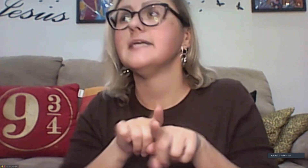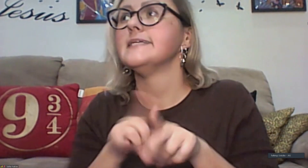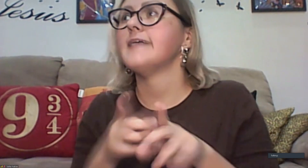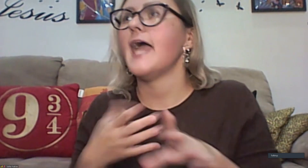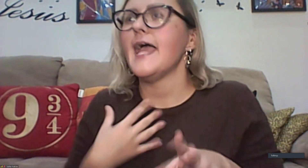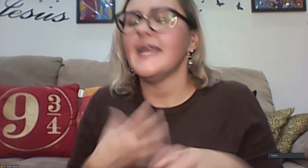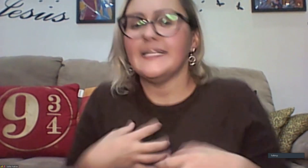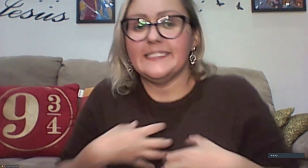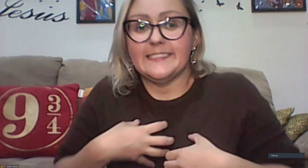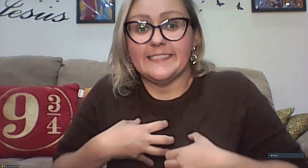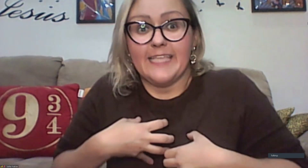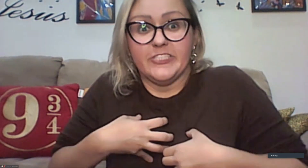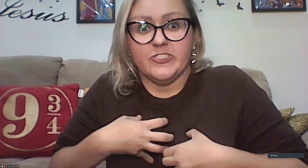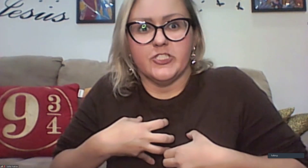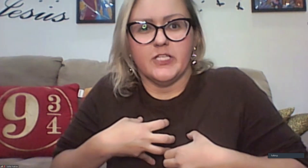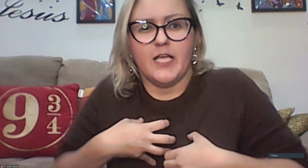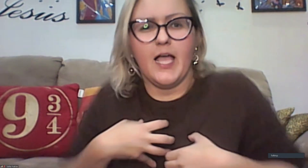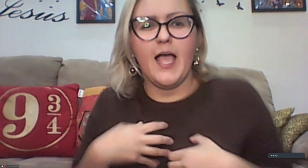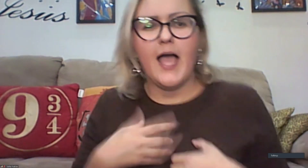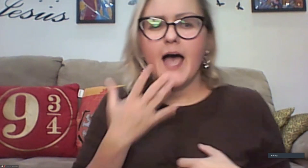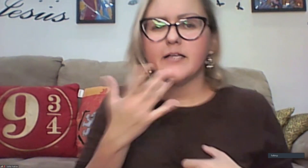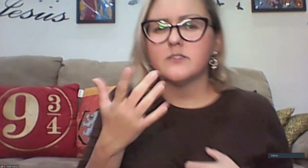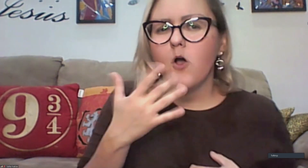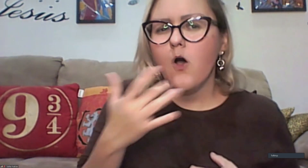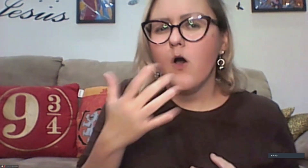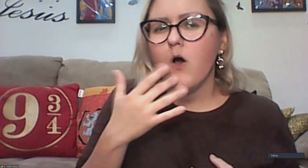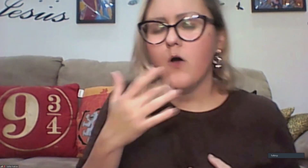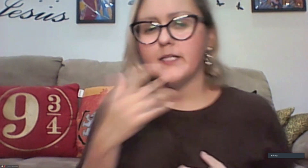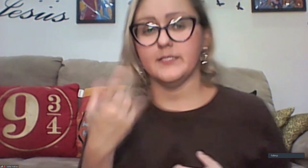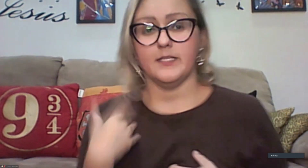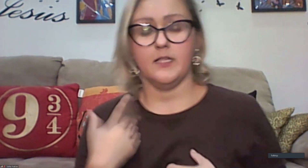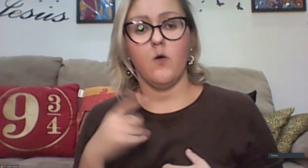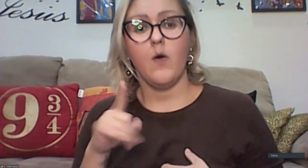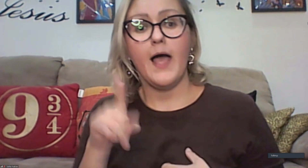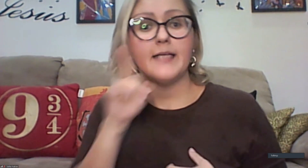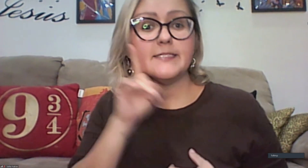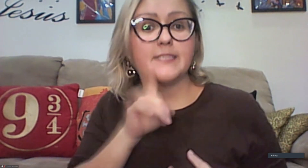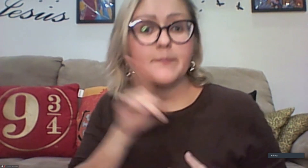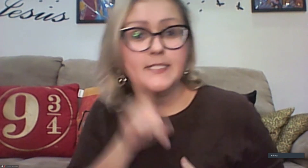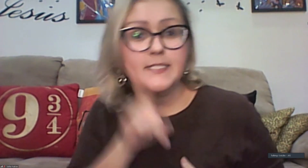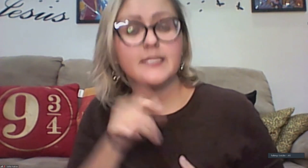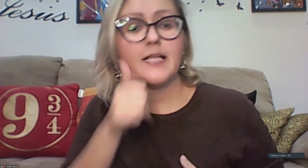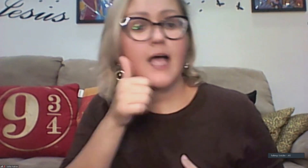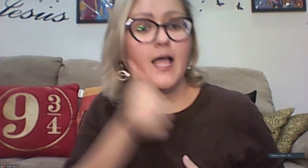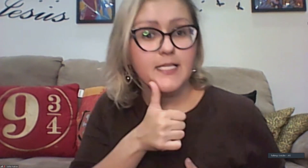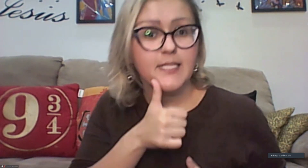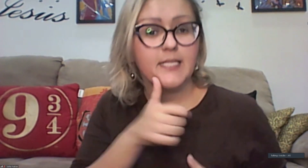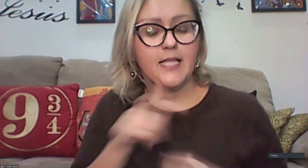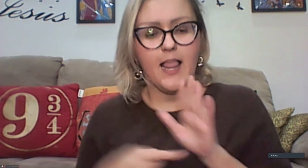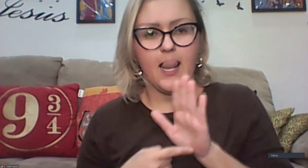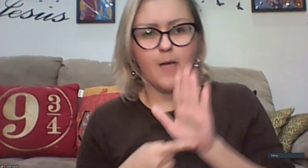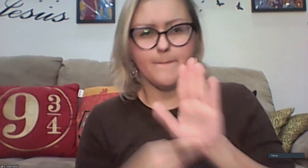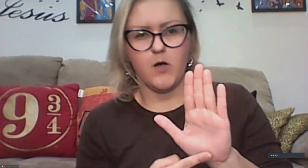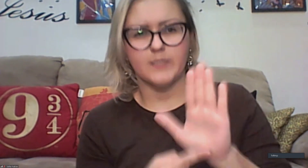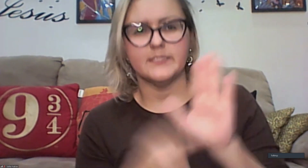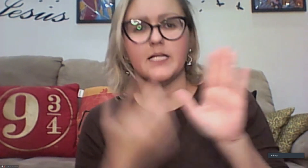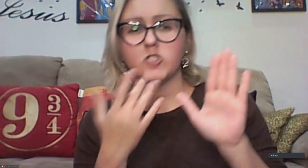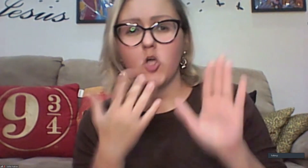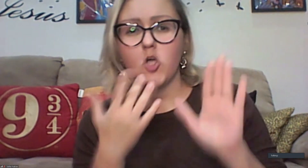esse sentimento que ela expressa nas cores dessa mulher americana, e ela mostra só cores